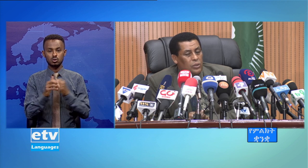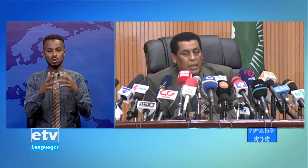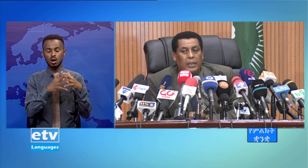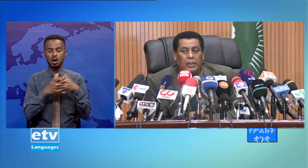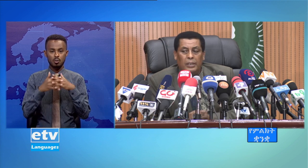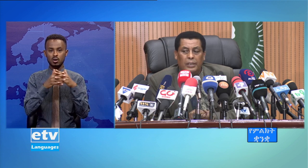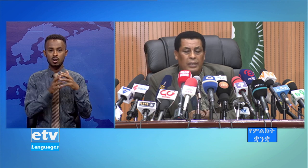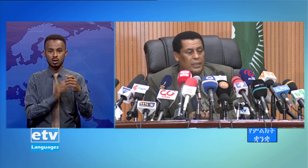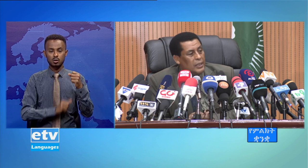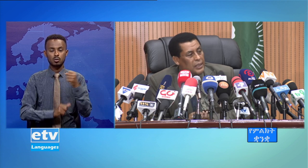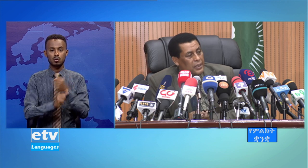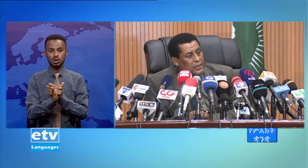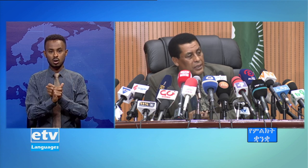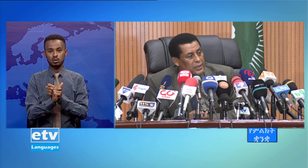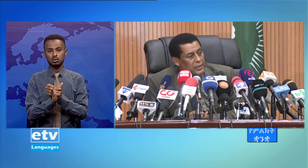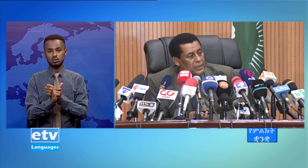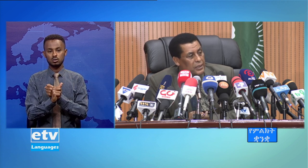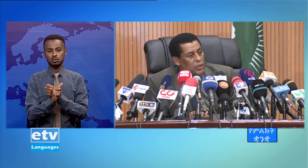አሜሪካንም ይጎዳል፣